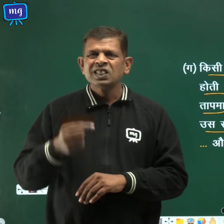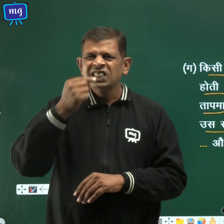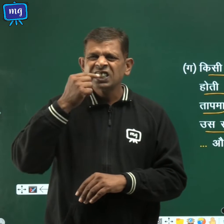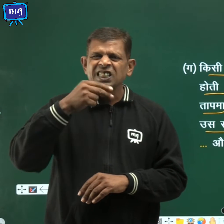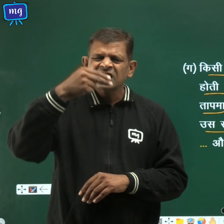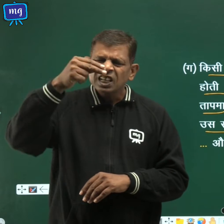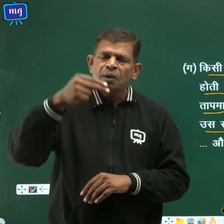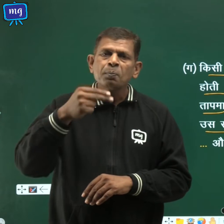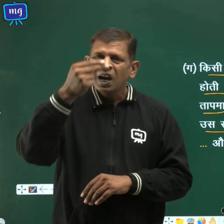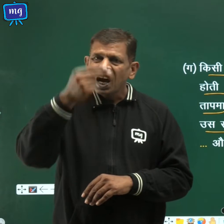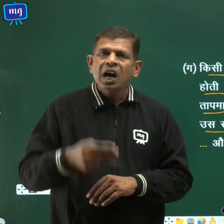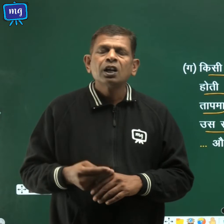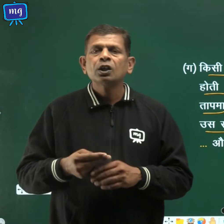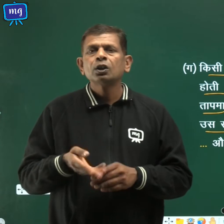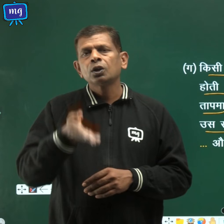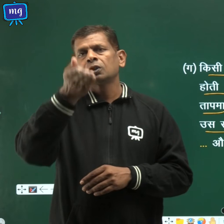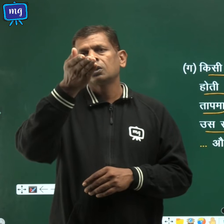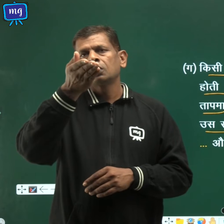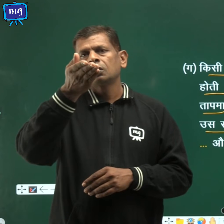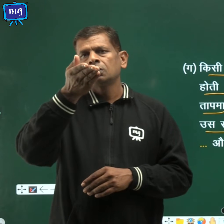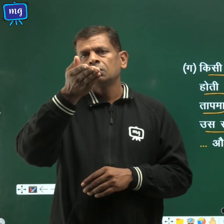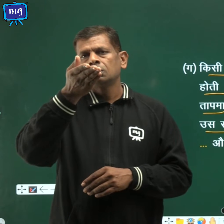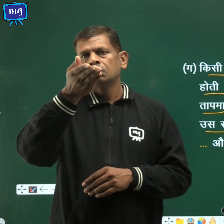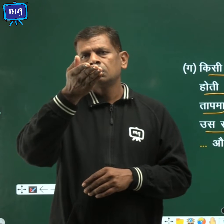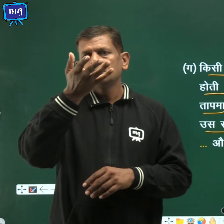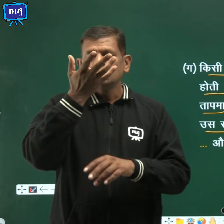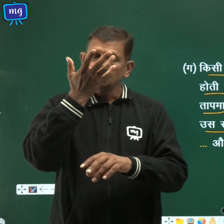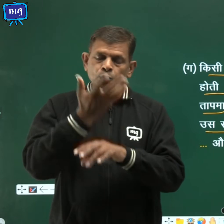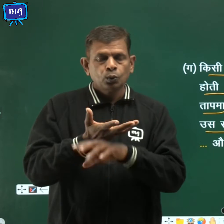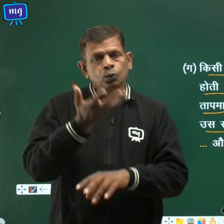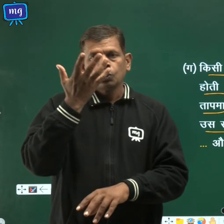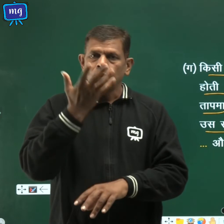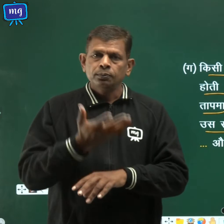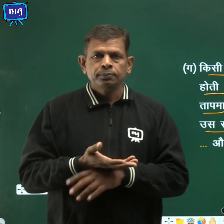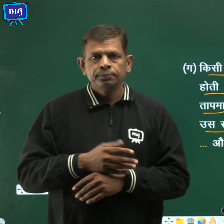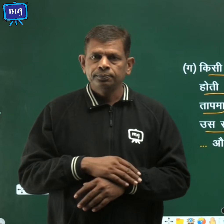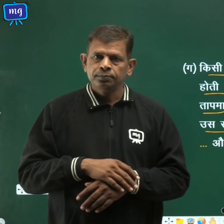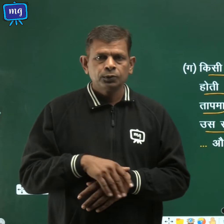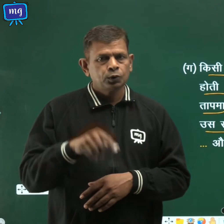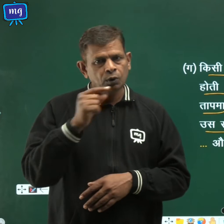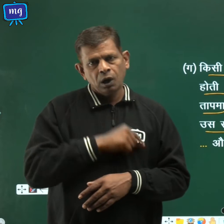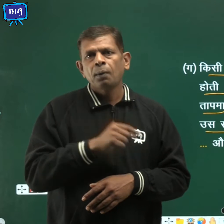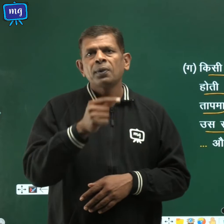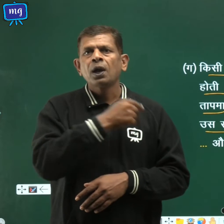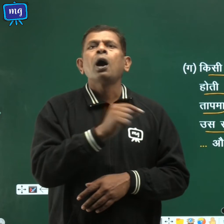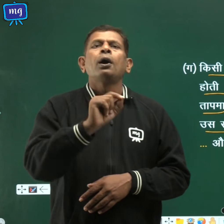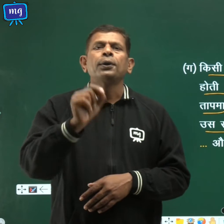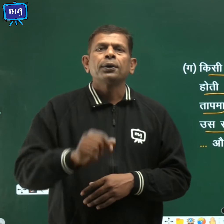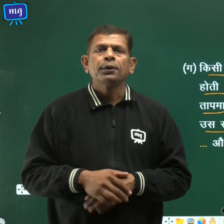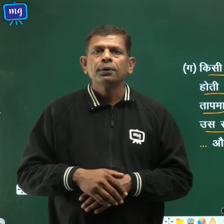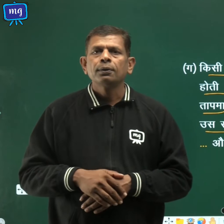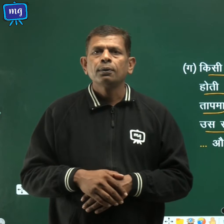ज़्यादा है, उच्च है, तो कैसा होगा? गर्म। तो हम यहाँ लिखेंगे